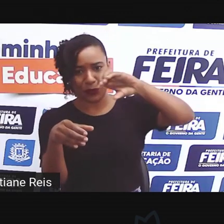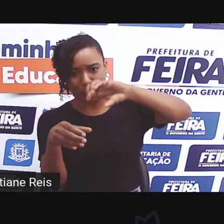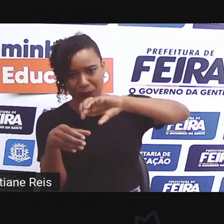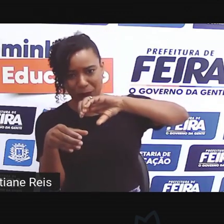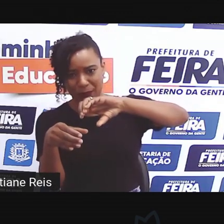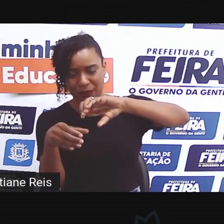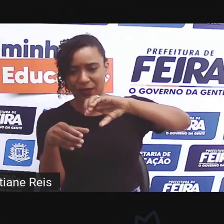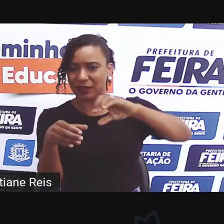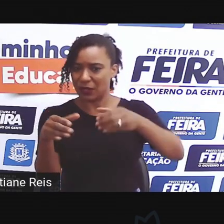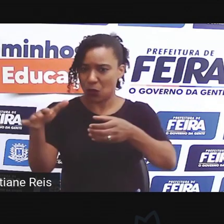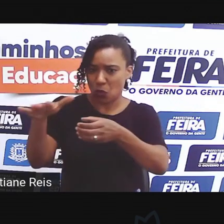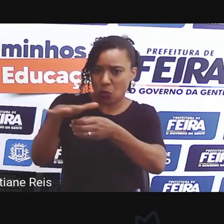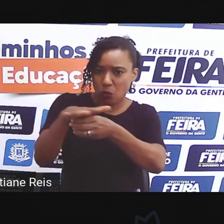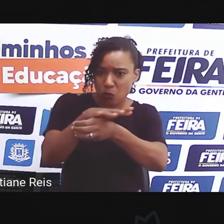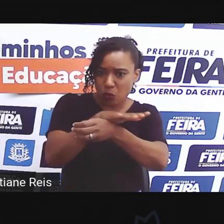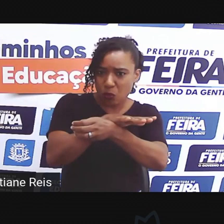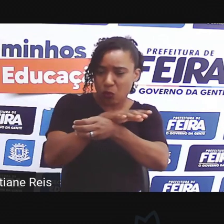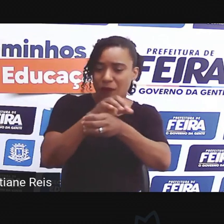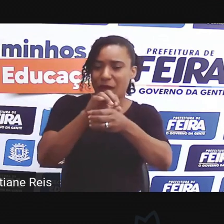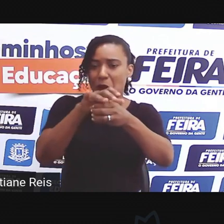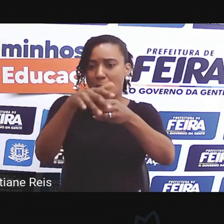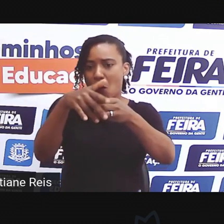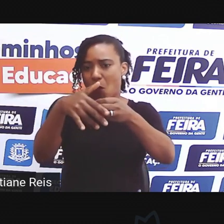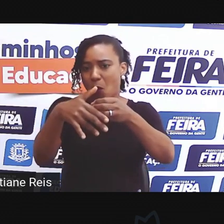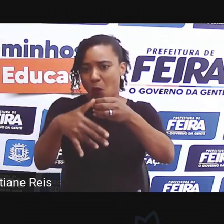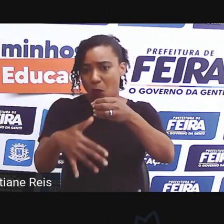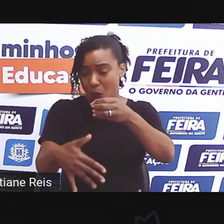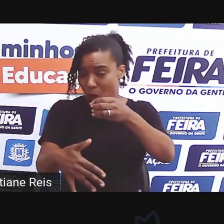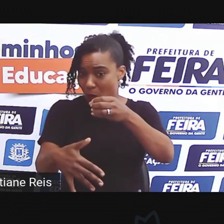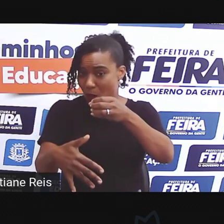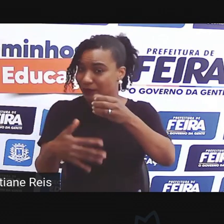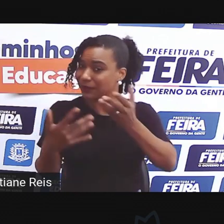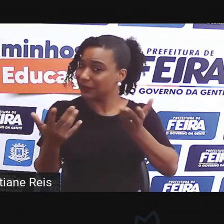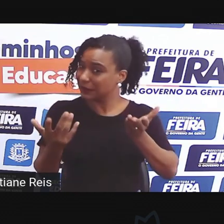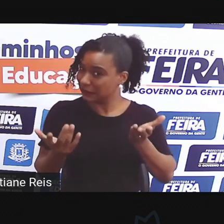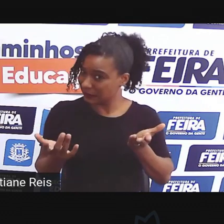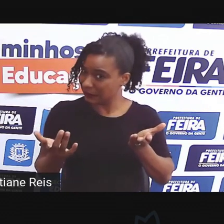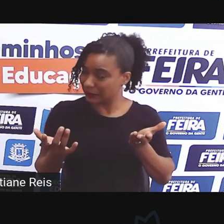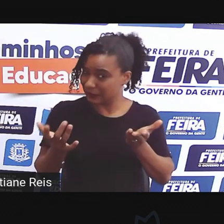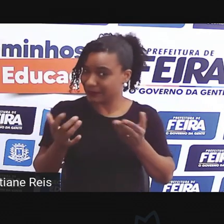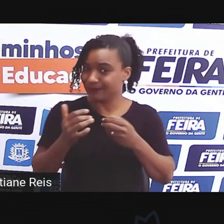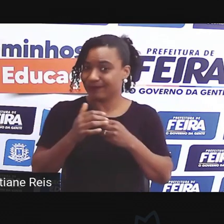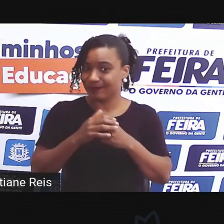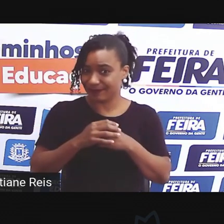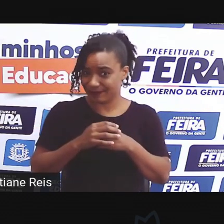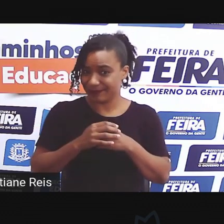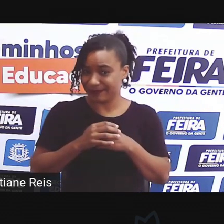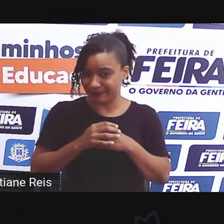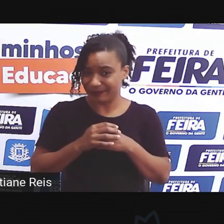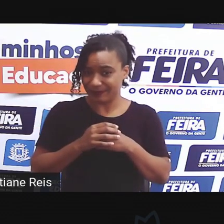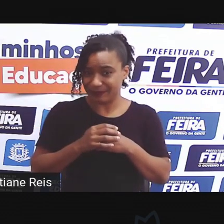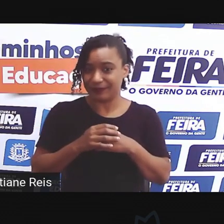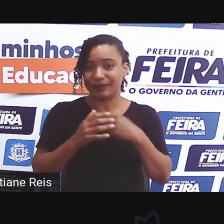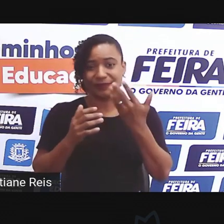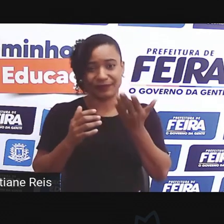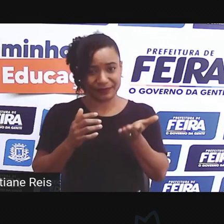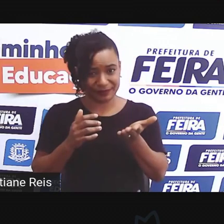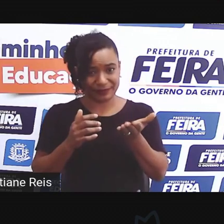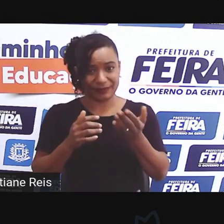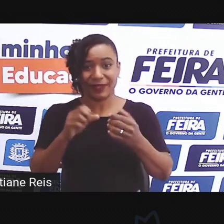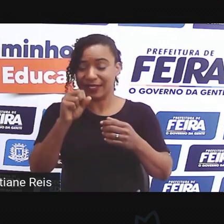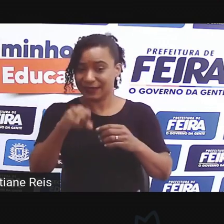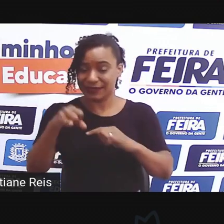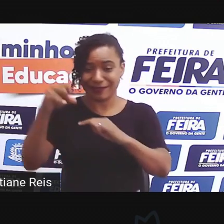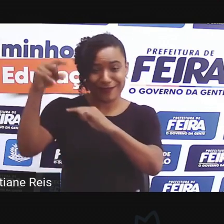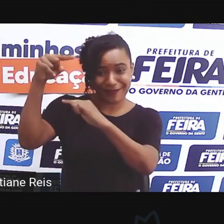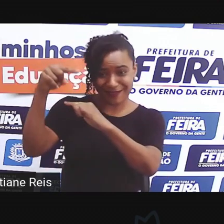se eu despejar uma parte e a outra parte, já sei. Será que se a gente pegar